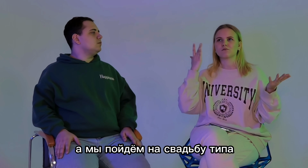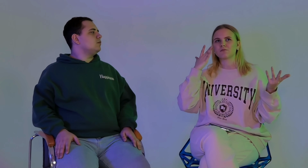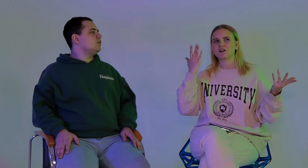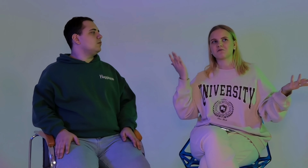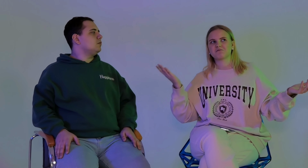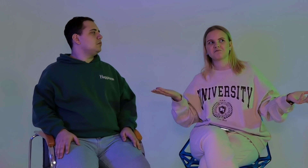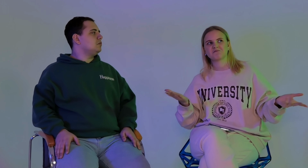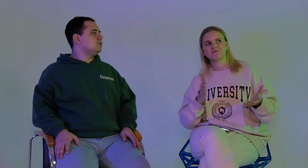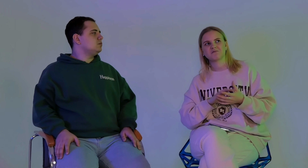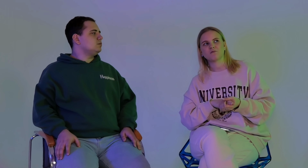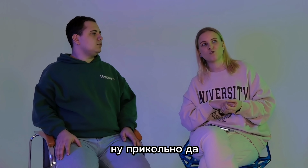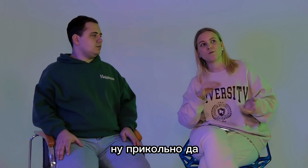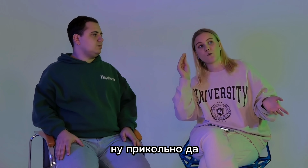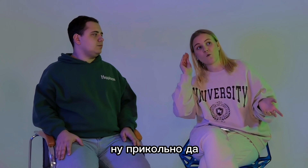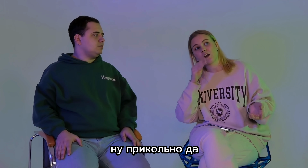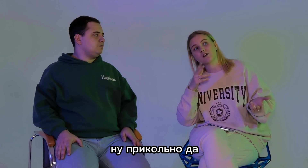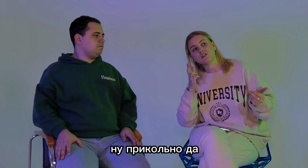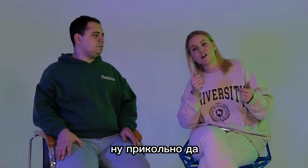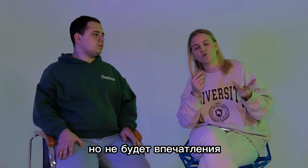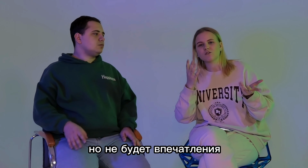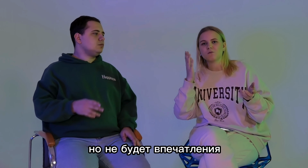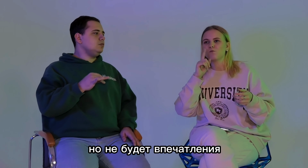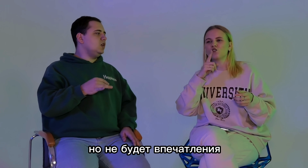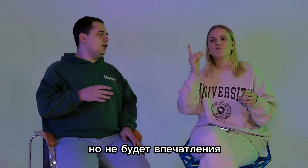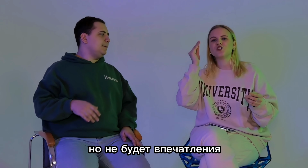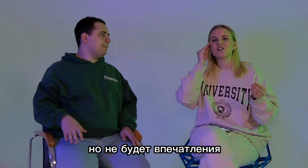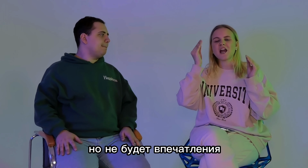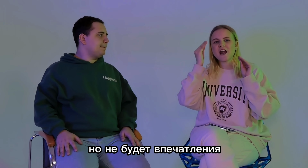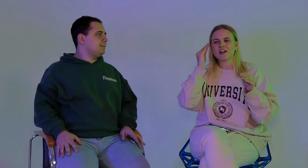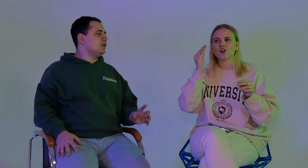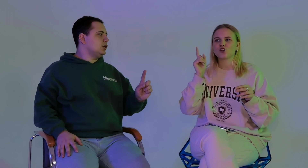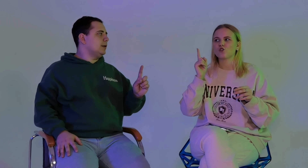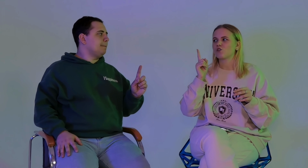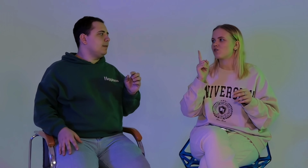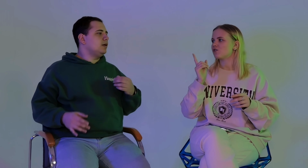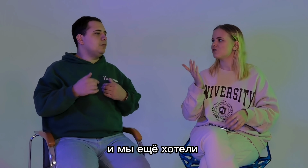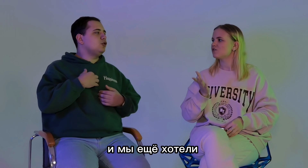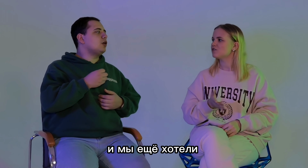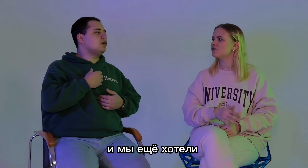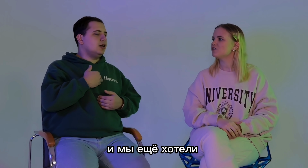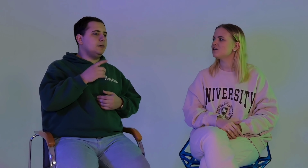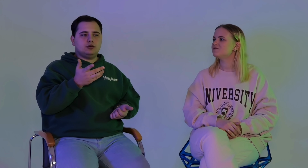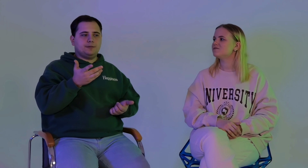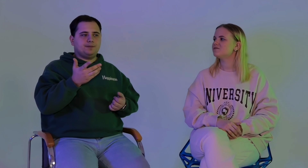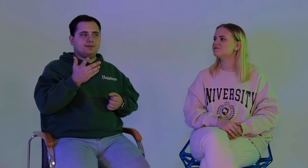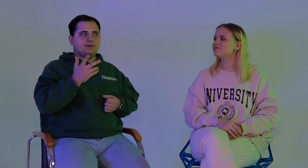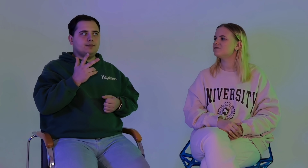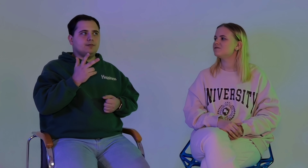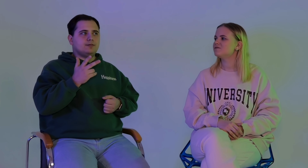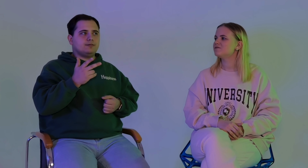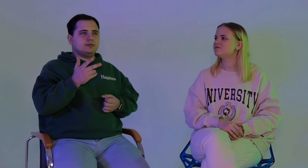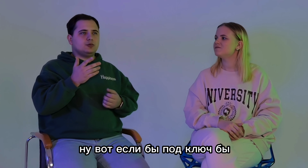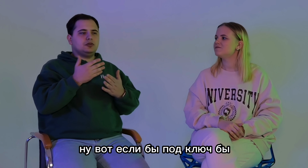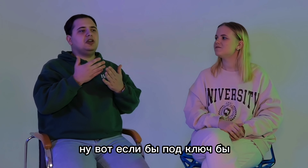типа. Ну, прикольно, да, но не будет впечатлений. Мы еще хотели, ну, если